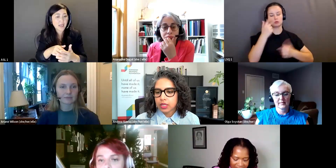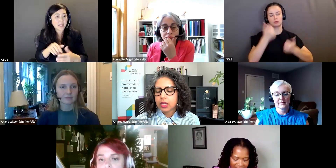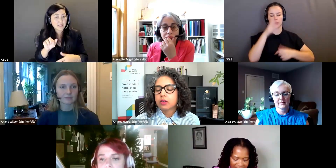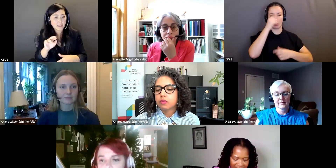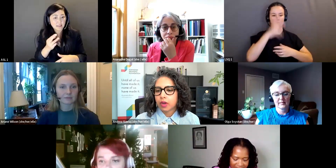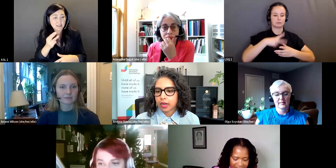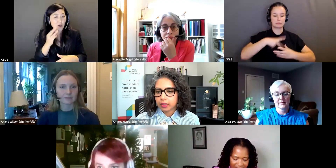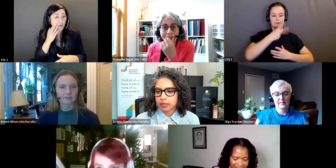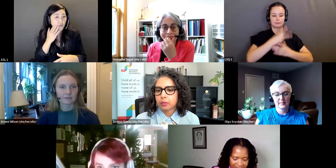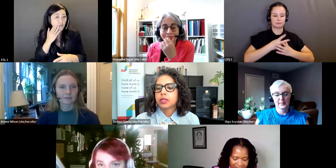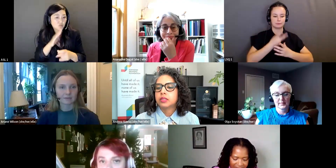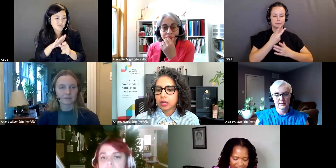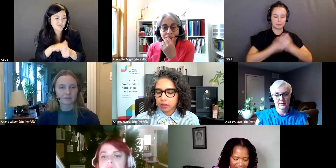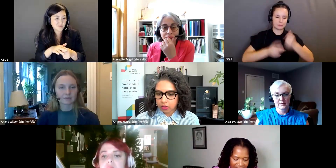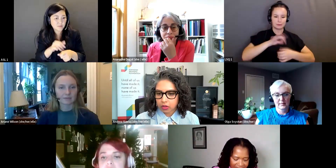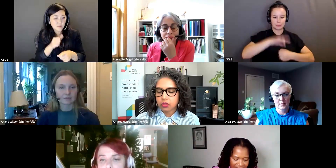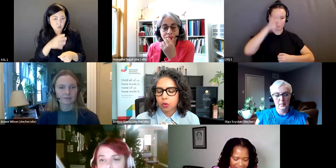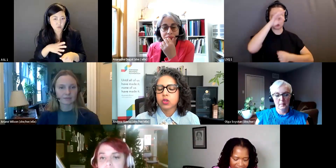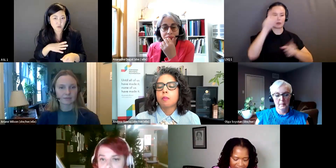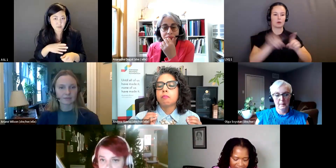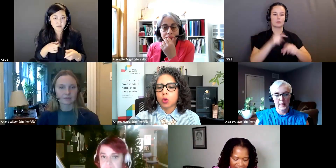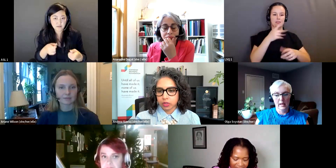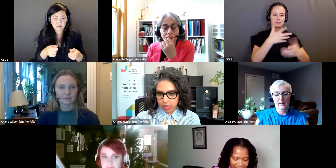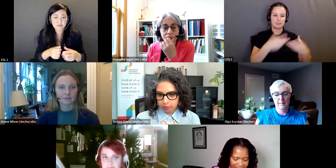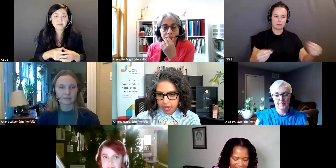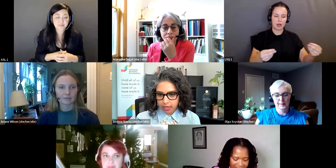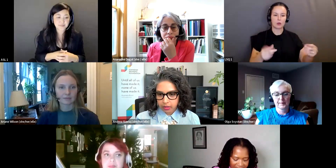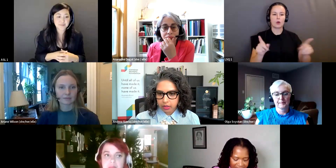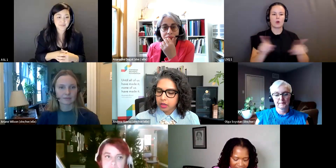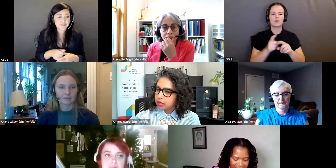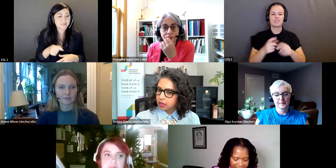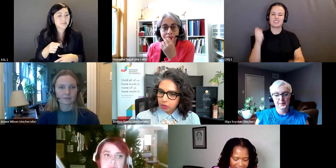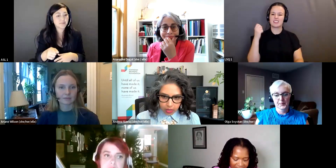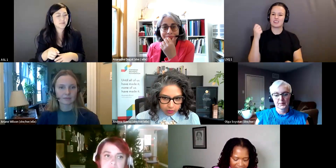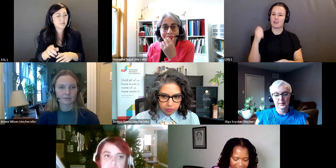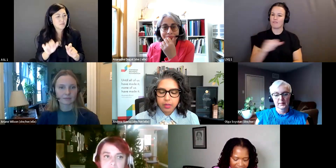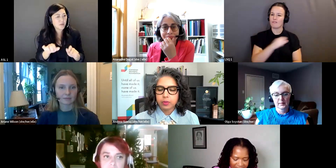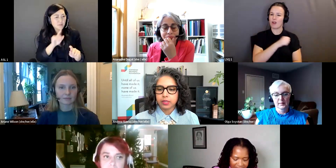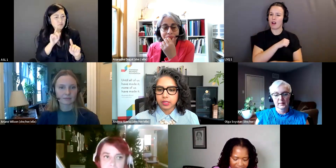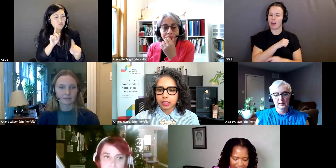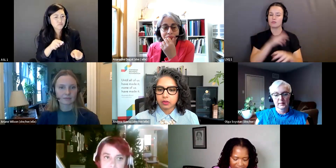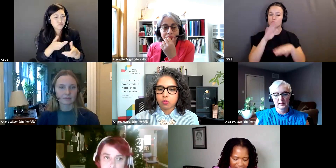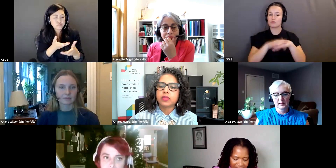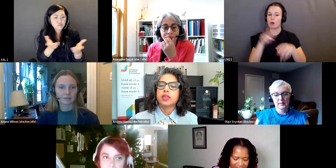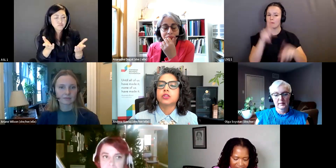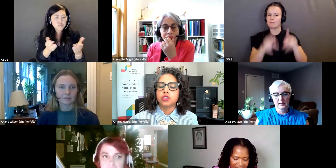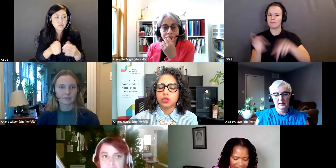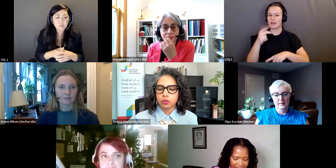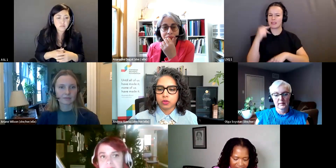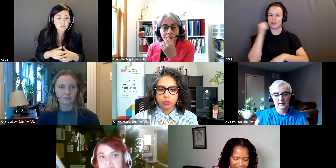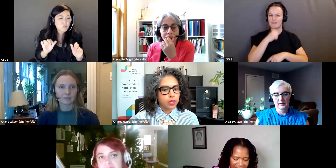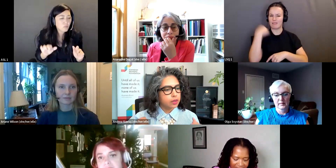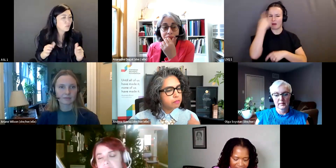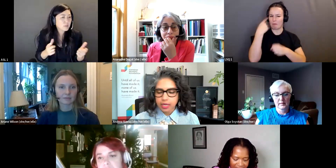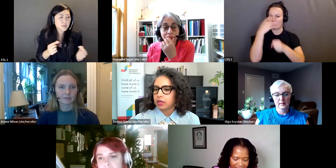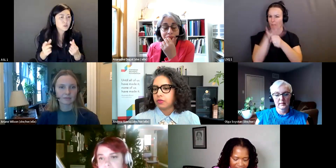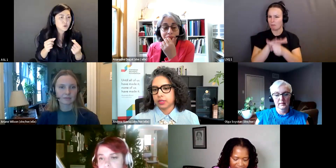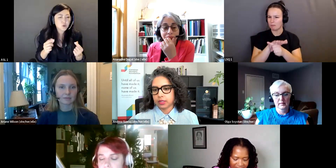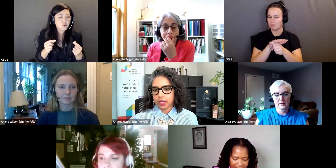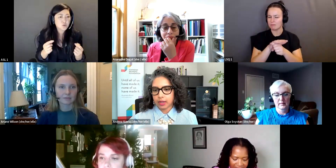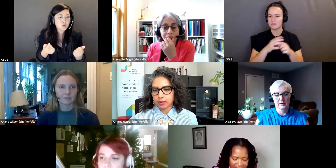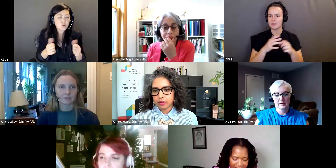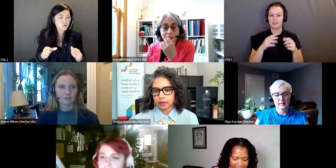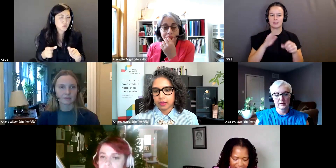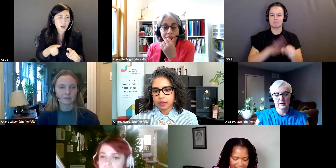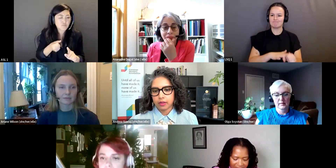violence contre les femmes racisées? Plusieurs personnes posent des questions sur ces questions, posent des questions au sujet de la